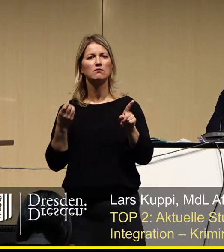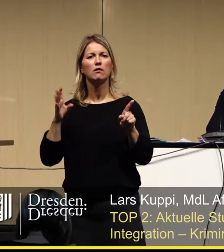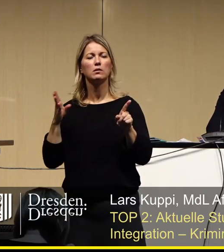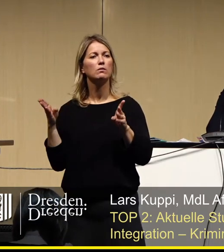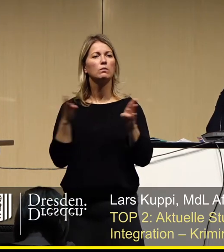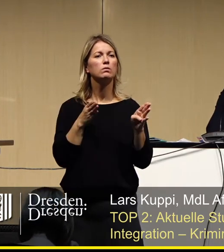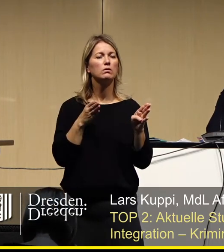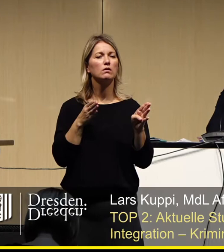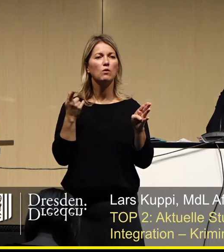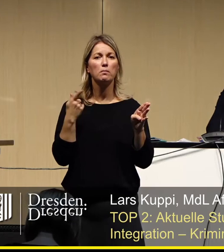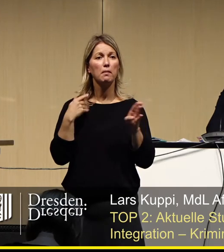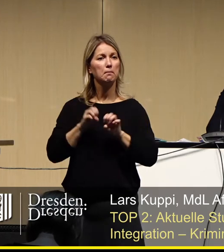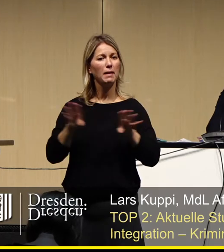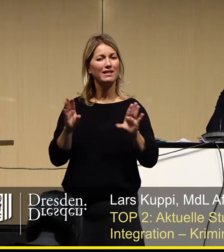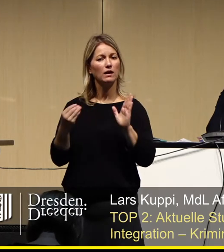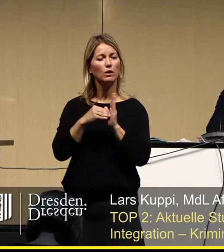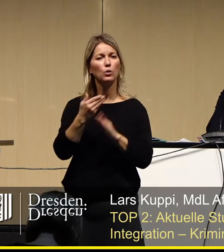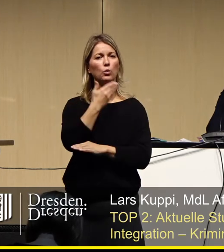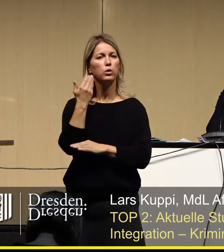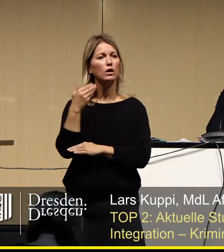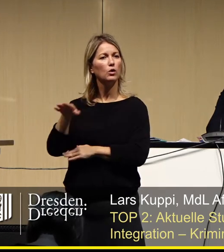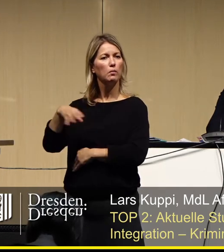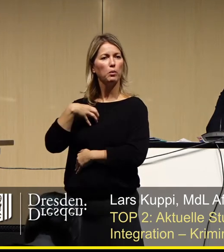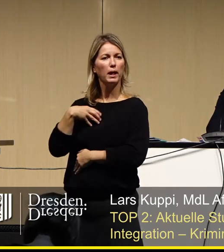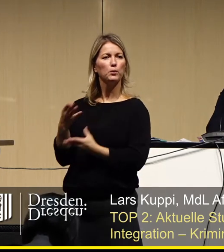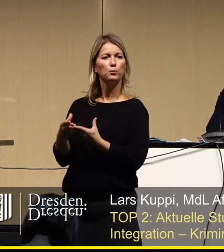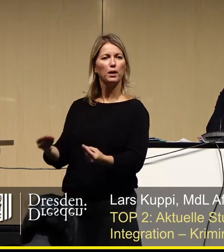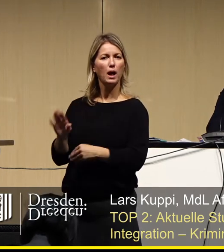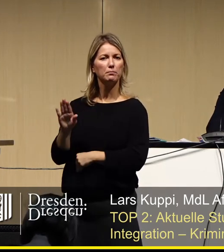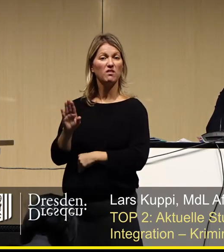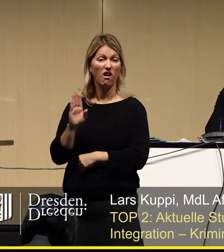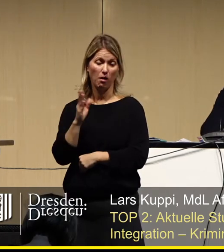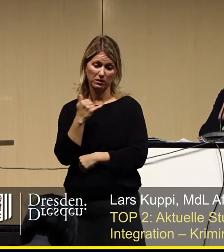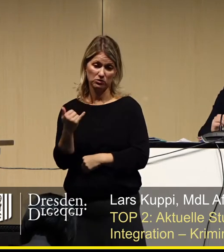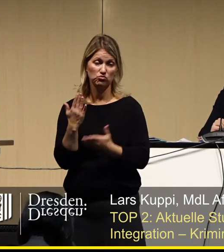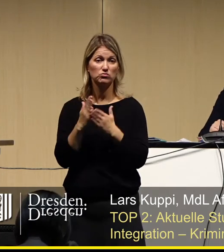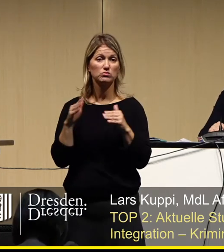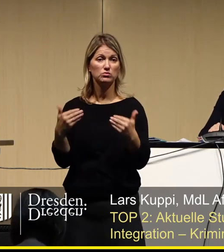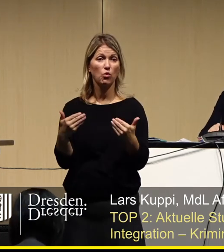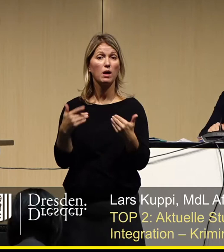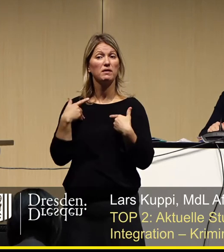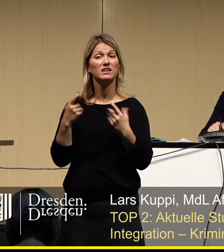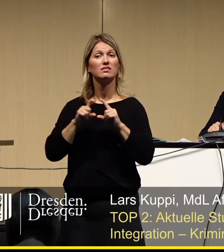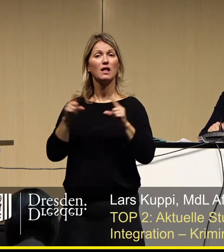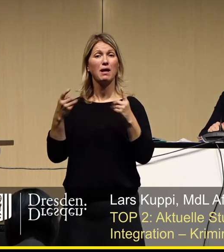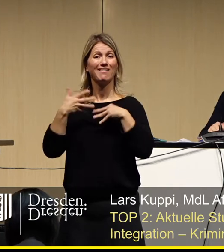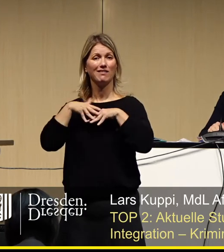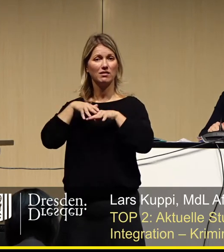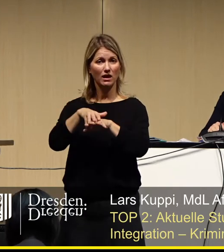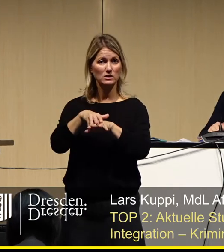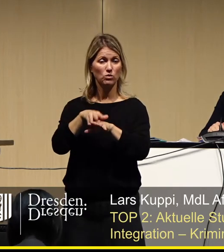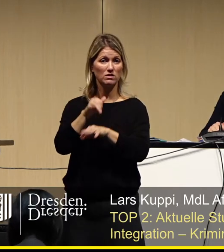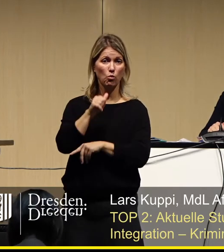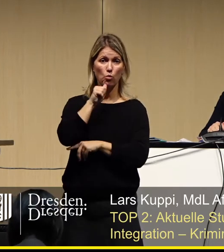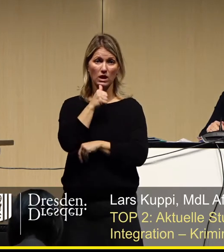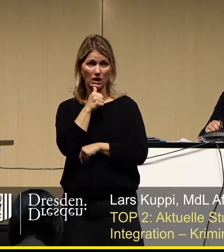steht, gibt es nicht. Bedenklich ist allerdings, dass bereits eine Themenbenennung, nämlich Integration oder Nicht-Integration